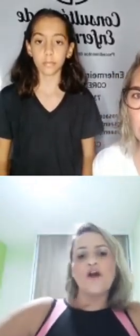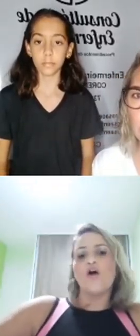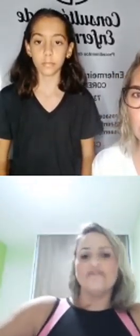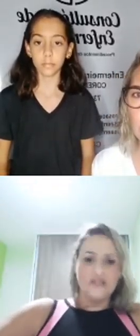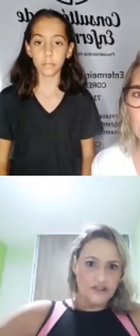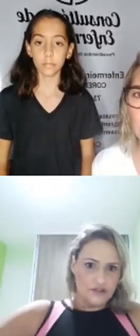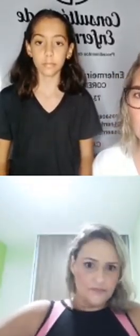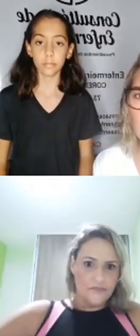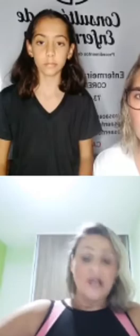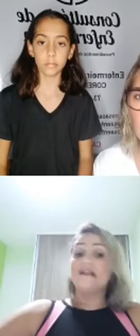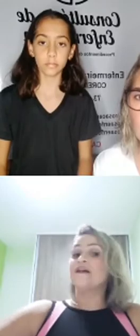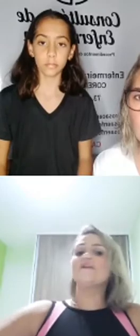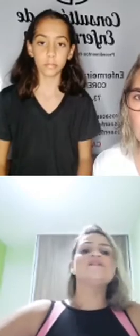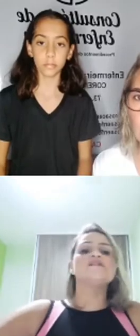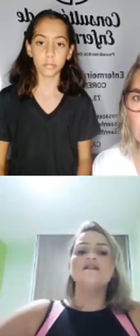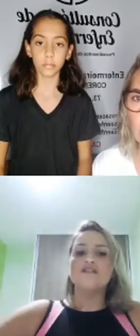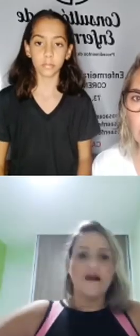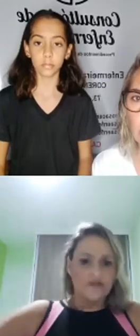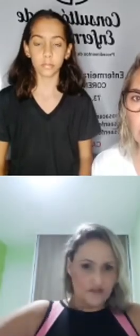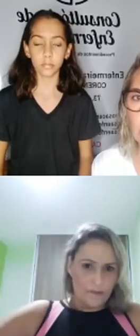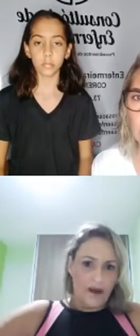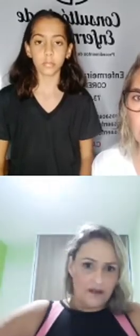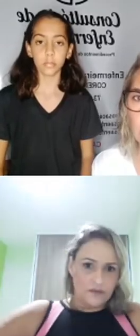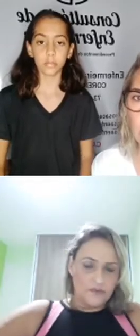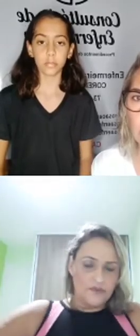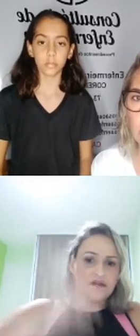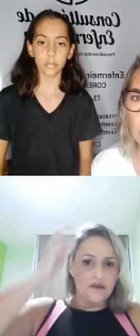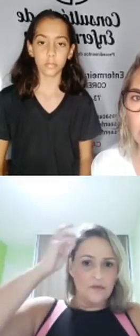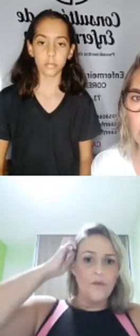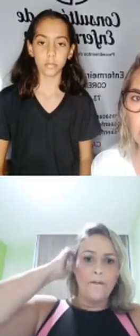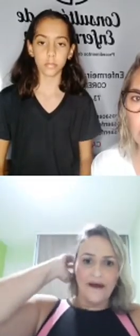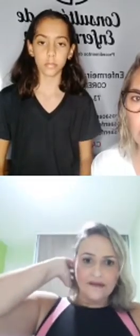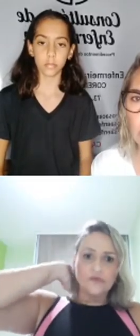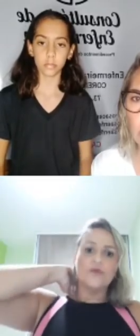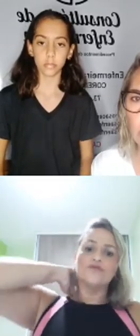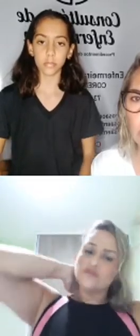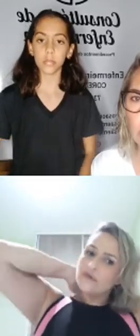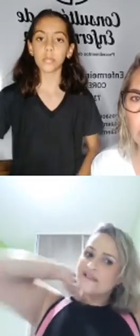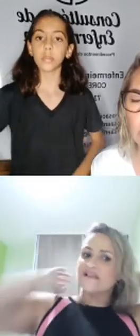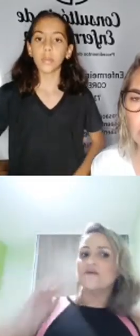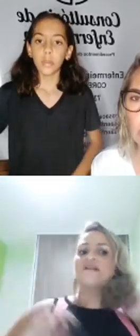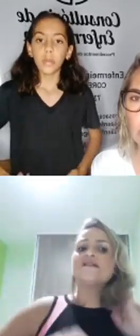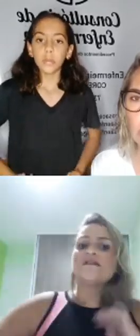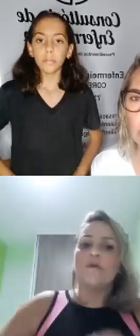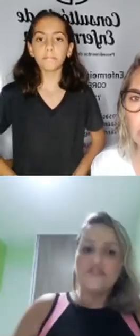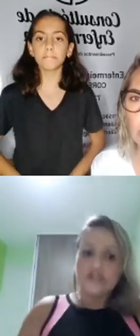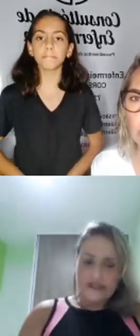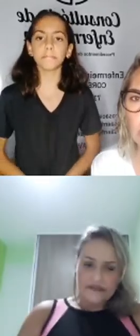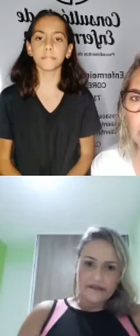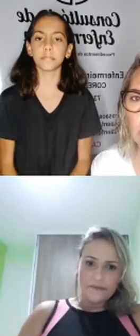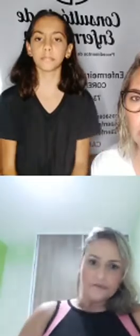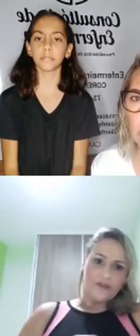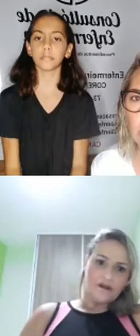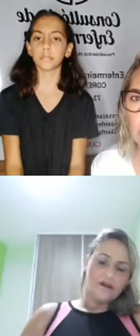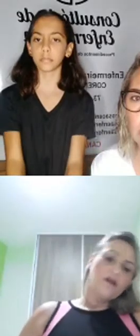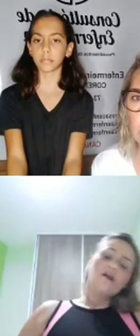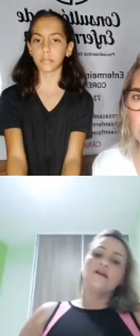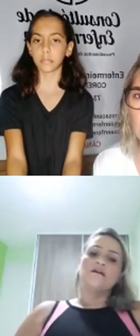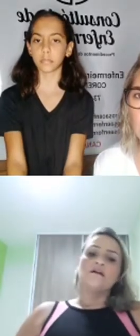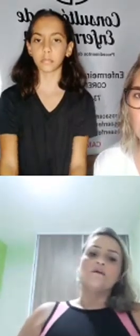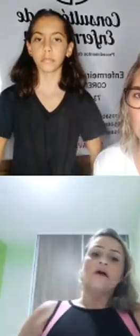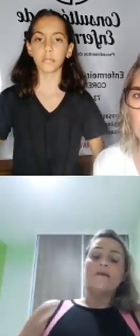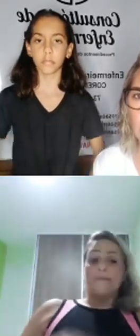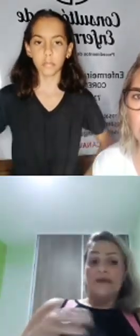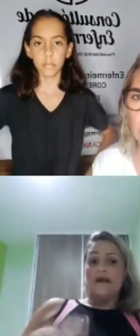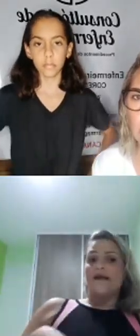ter Covid não decide a via de parto. Então, o parto continua sendo uma decisão obstétrica, né?